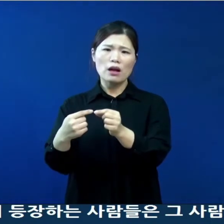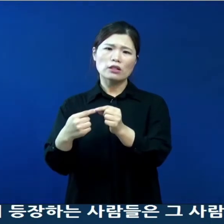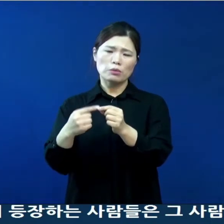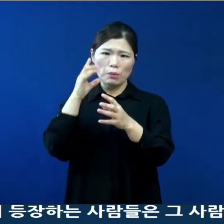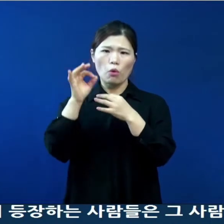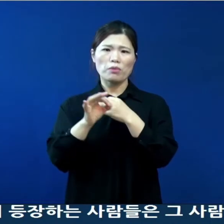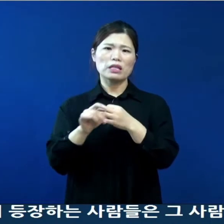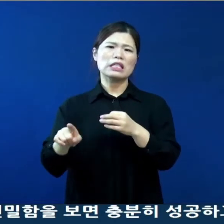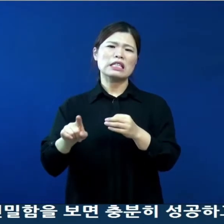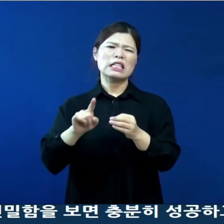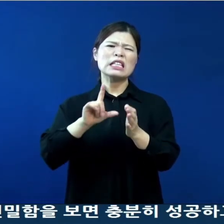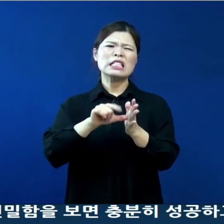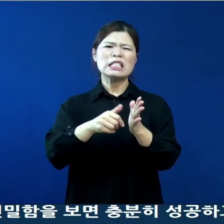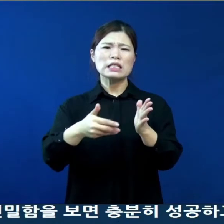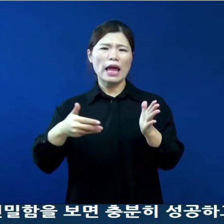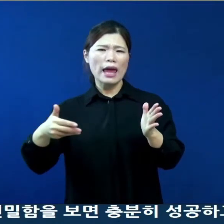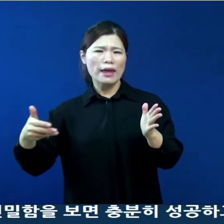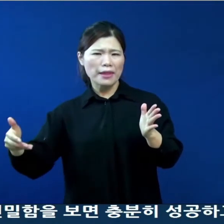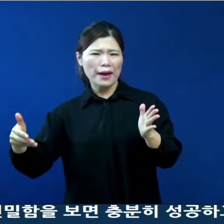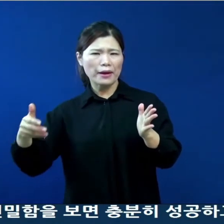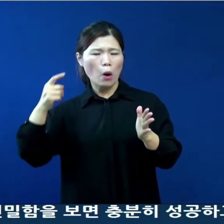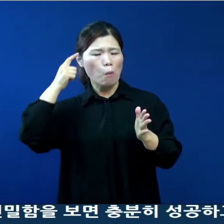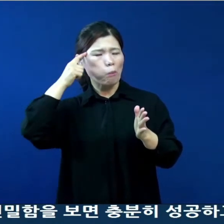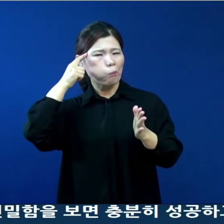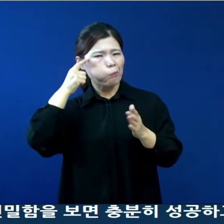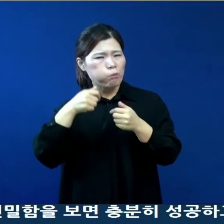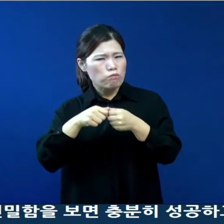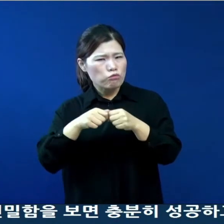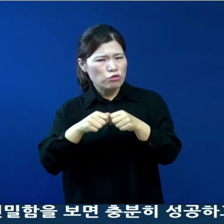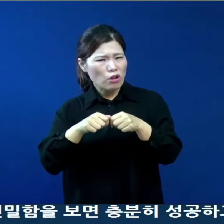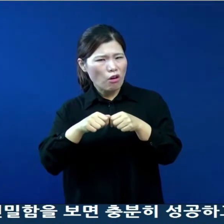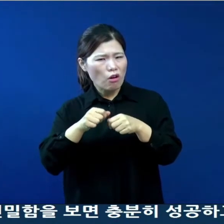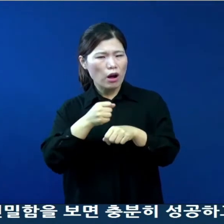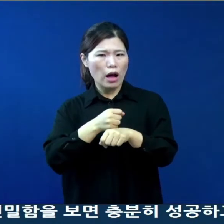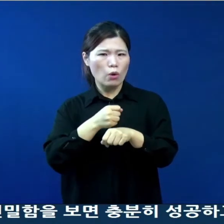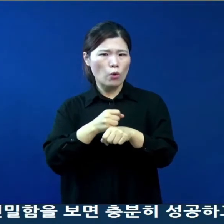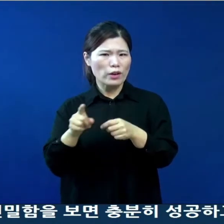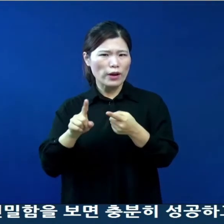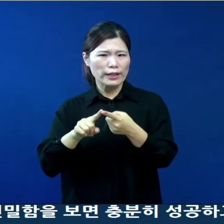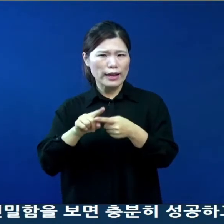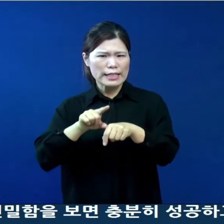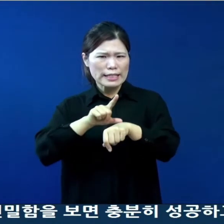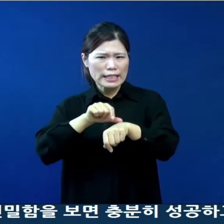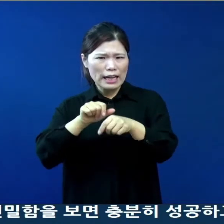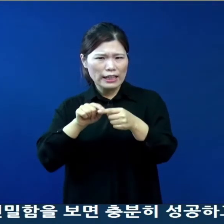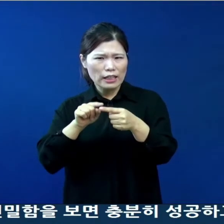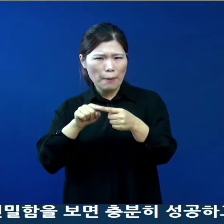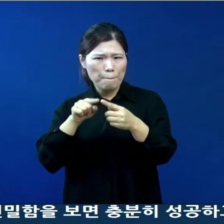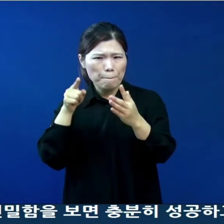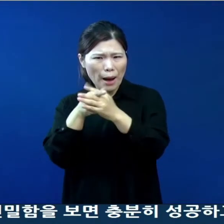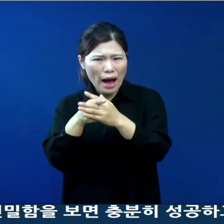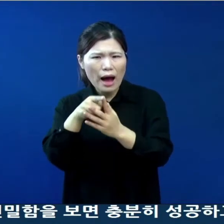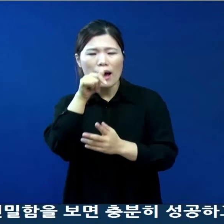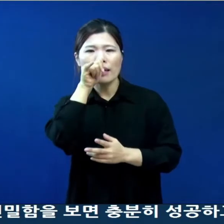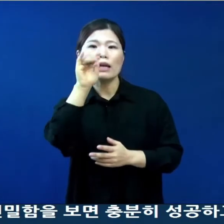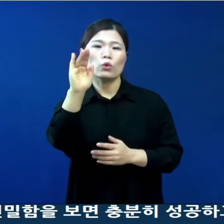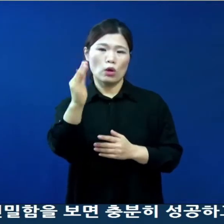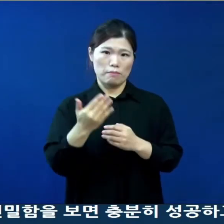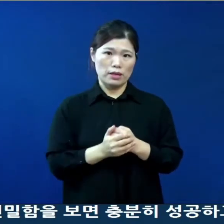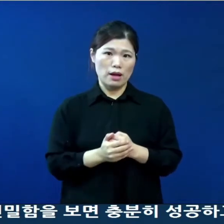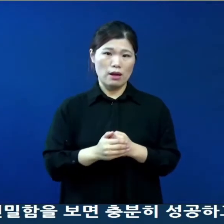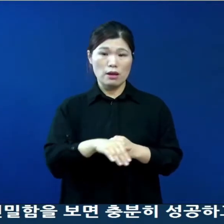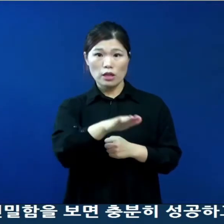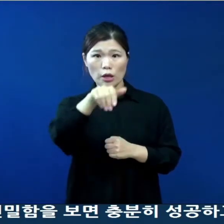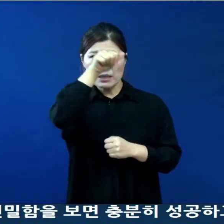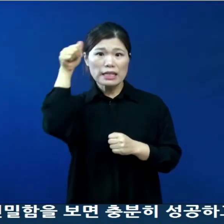흐름을 읽을 줄 아는 눈이 있었습니다. 시세를 분석하고 타이밍을 캐치하는 능력이 있었다라고 하는 것입니다. 우리 인생을 살다